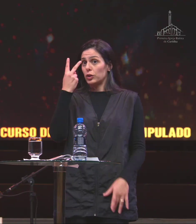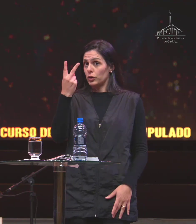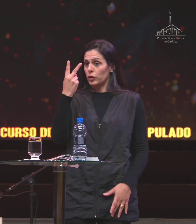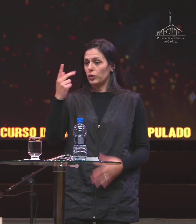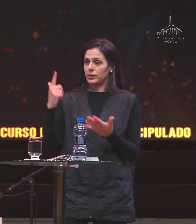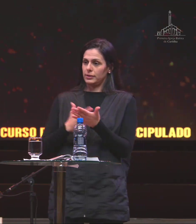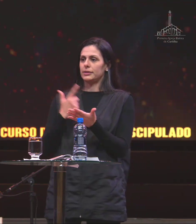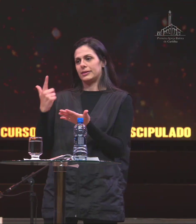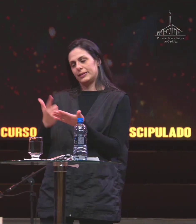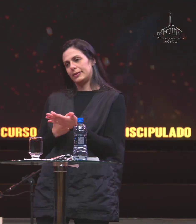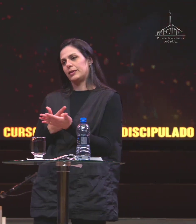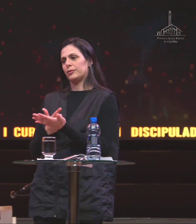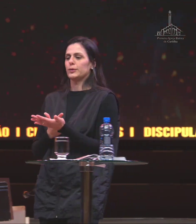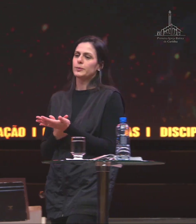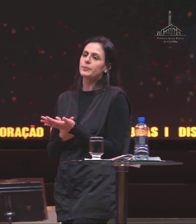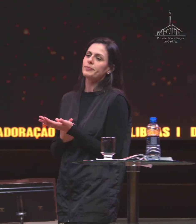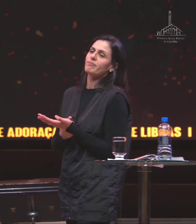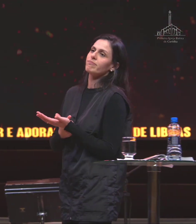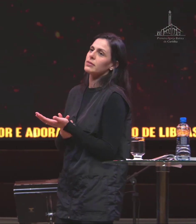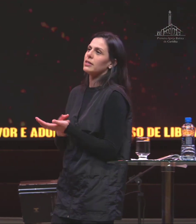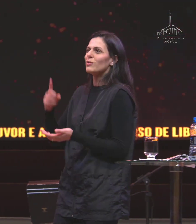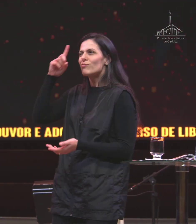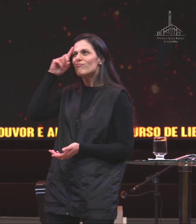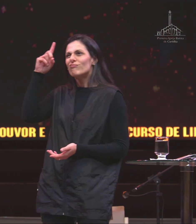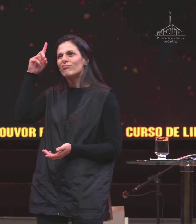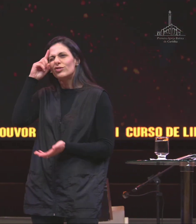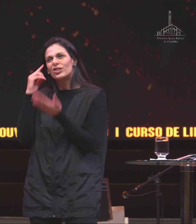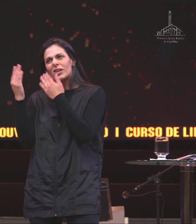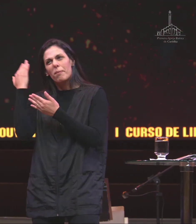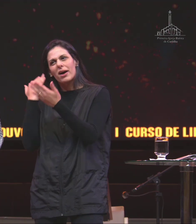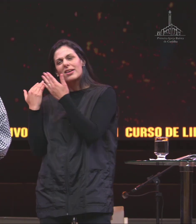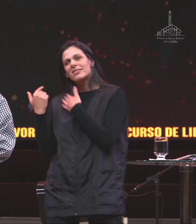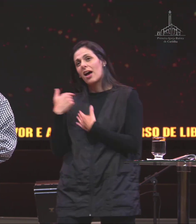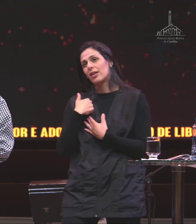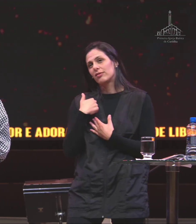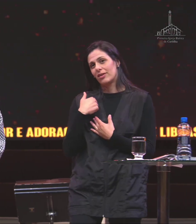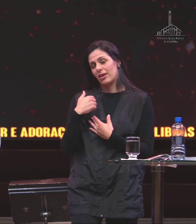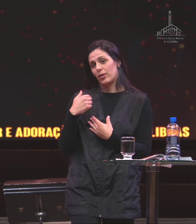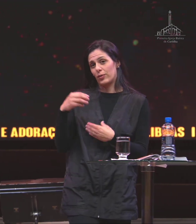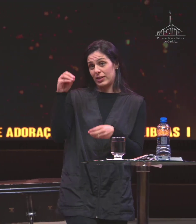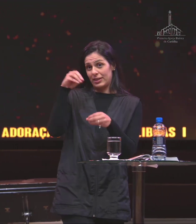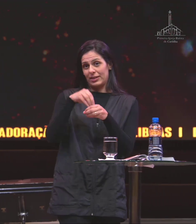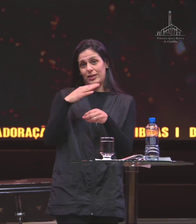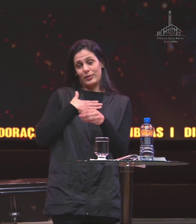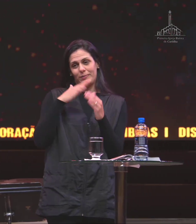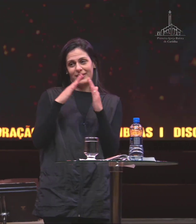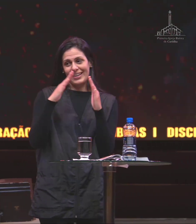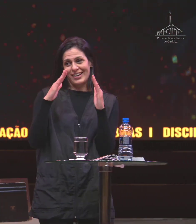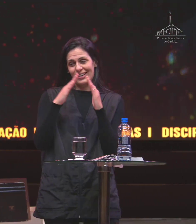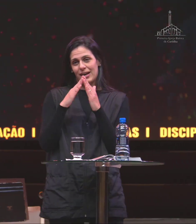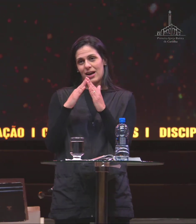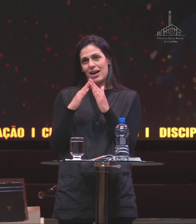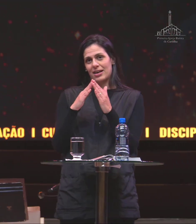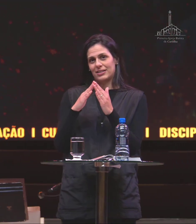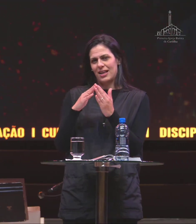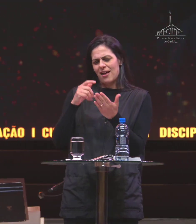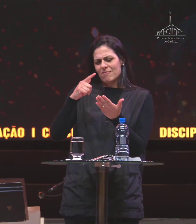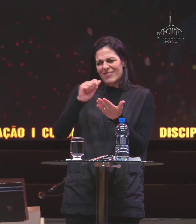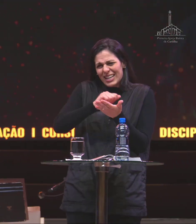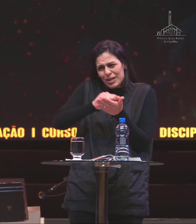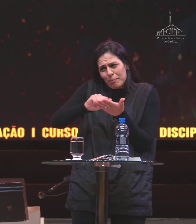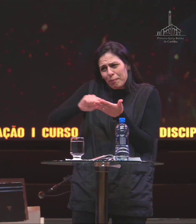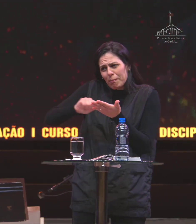E eu conversei com meu irmão, conversei com o pastor Adoniran, ele aceitou até, né? Meu marido dirigia a Kombi. Então, meu